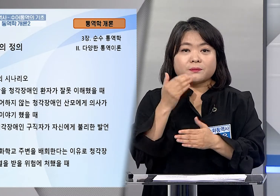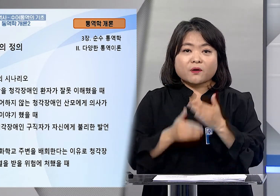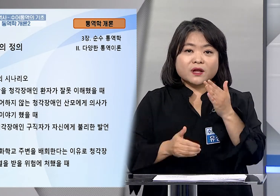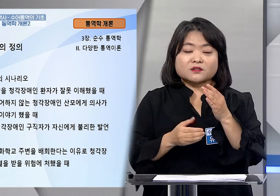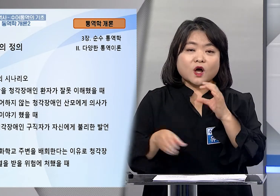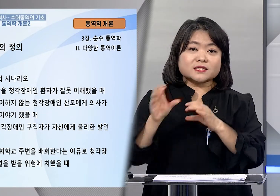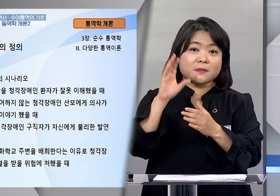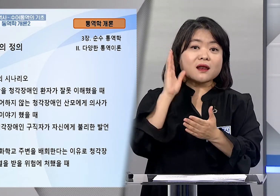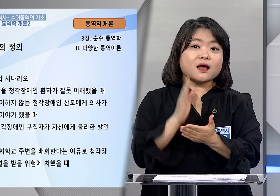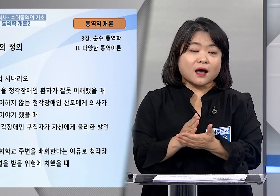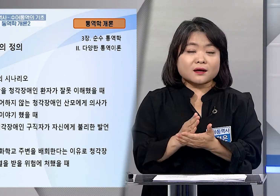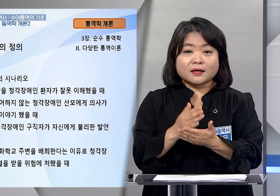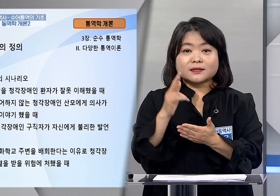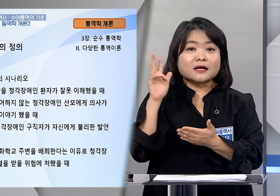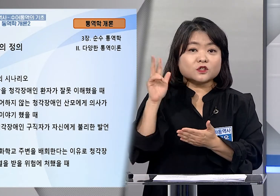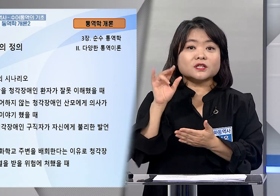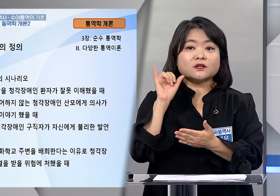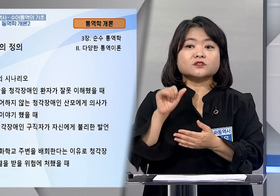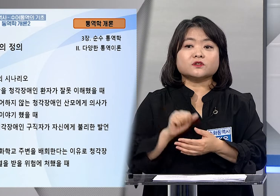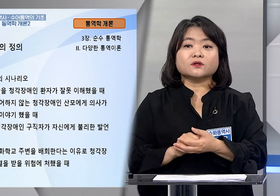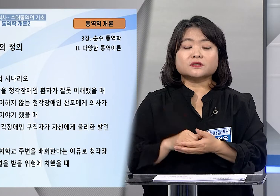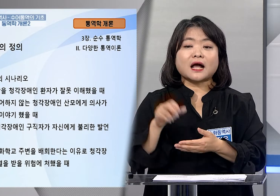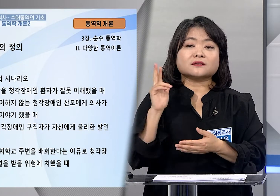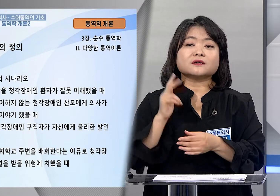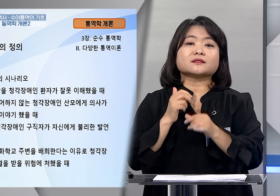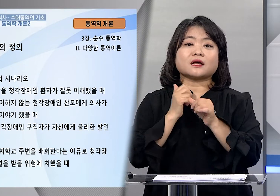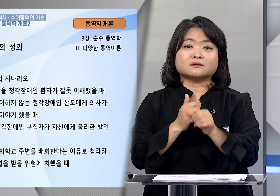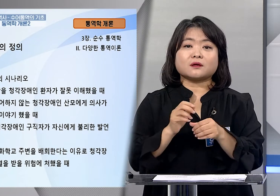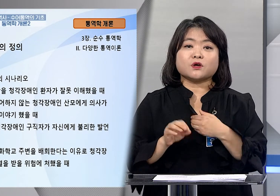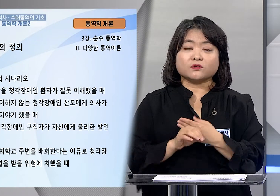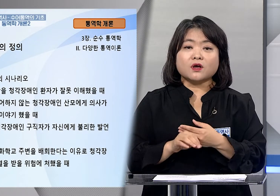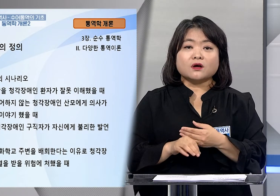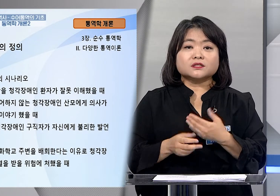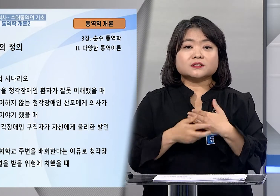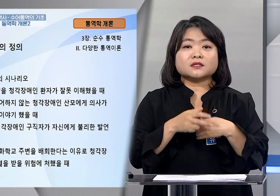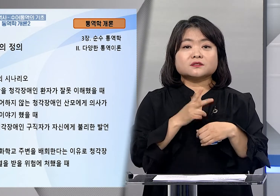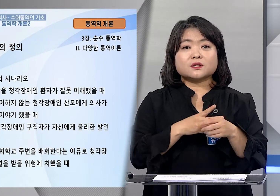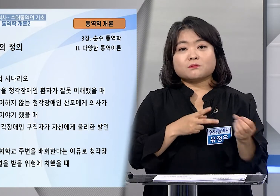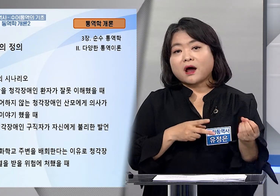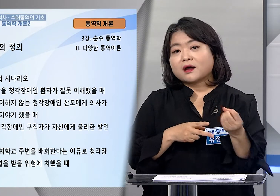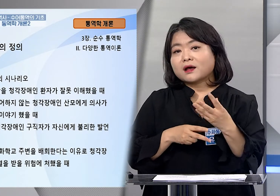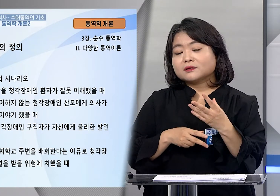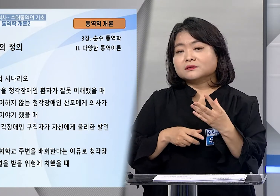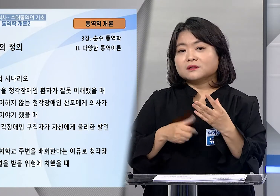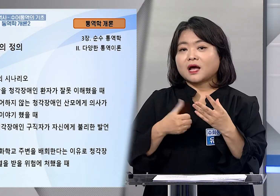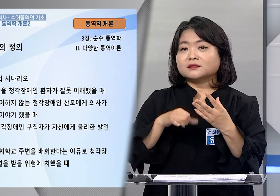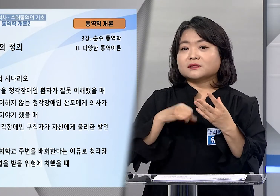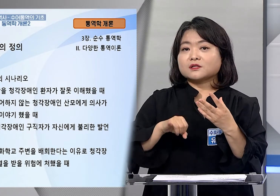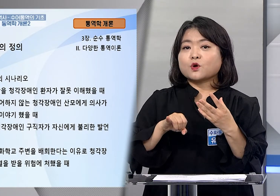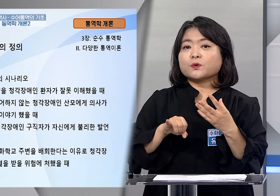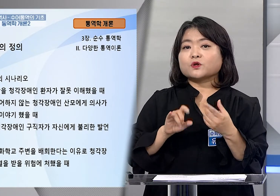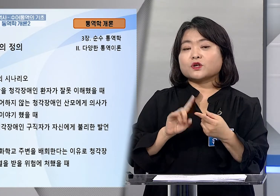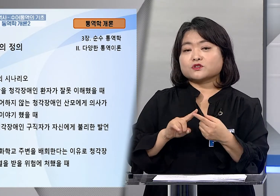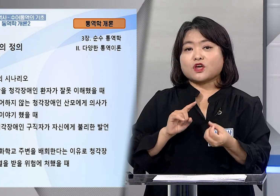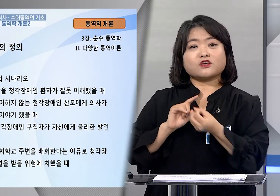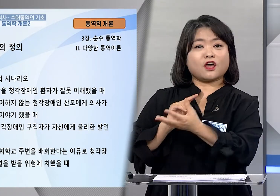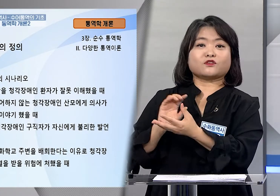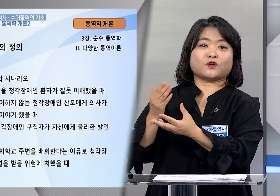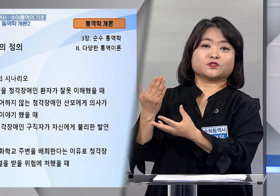빼거나 더하지 말라라는 강령이 있거든요. 그 강령에 따른다면 의사 선생님이 말한 아들, 딸 성별에 대해서 얘기해야 돼요. 그렇죠?